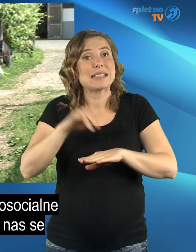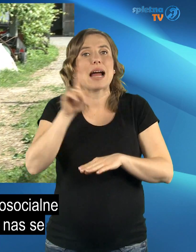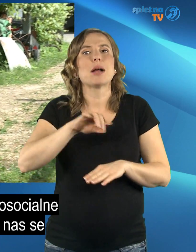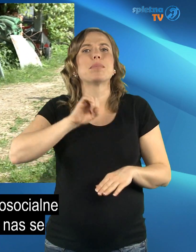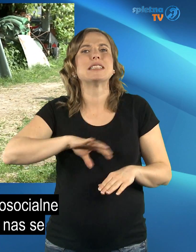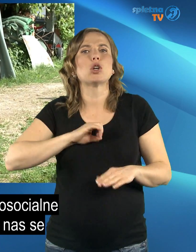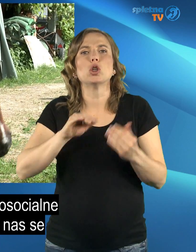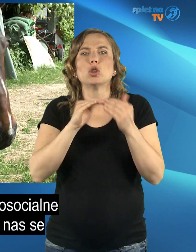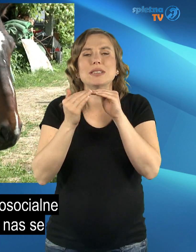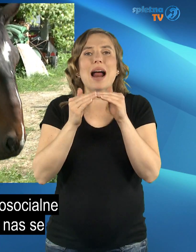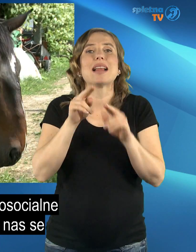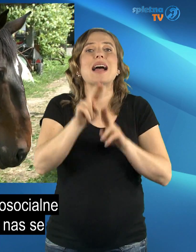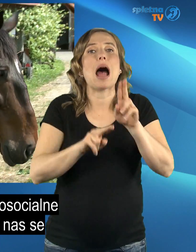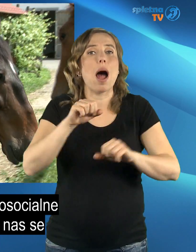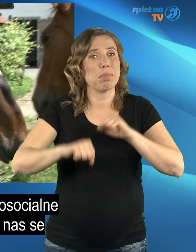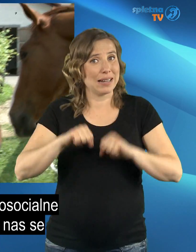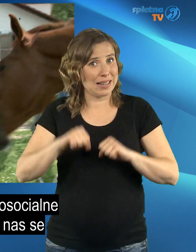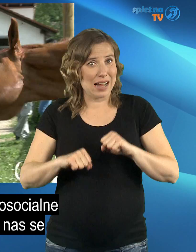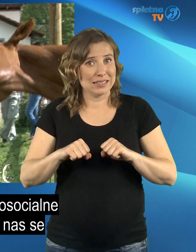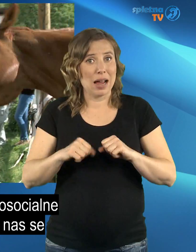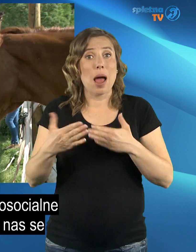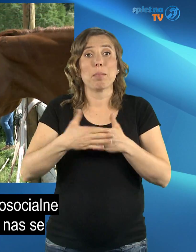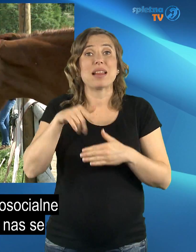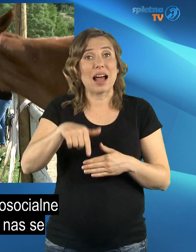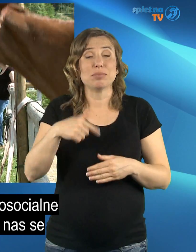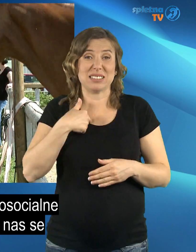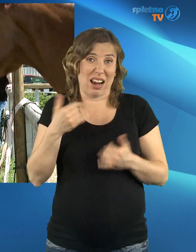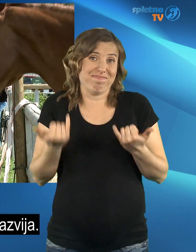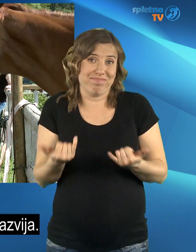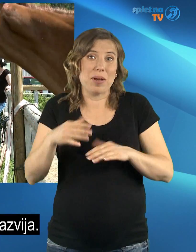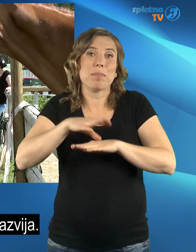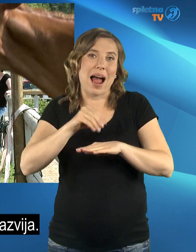rehabilitacije. Pri nas pa se ta praksa šele razvija.